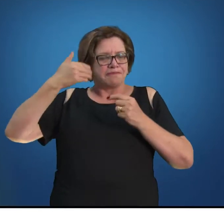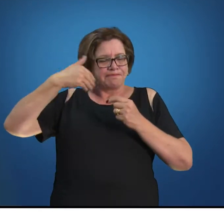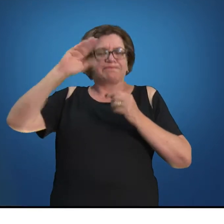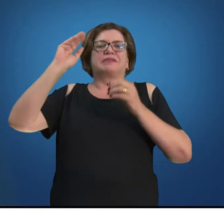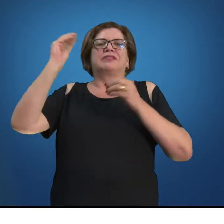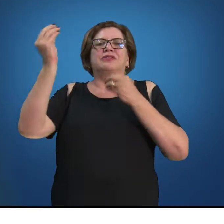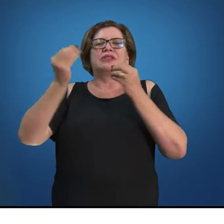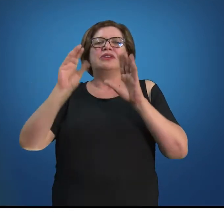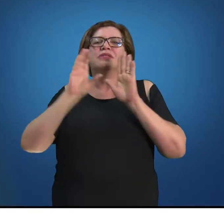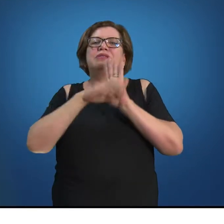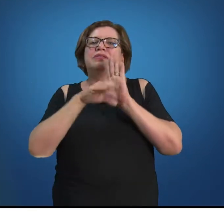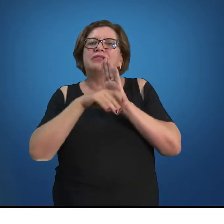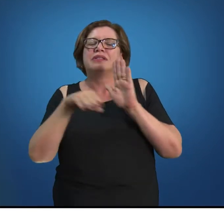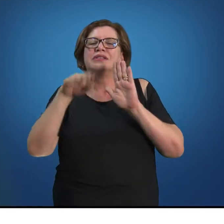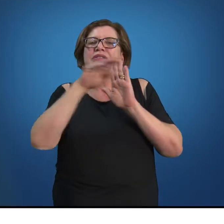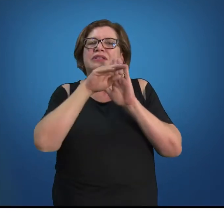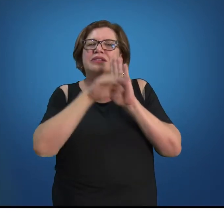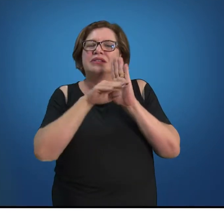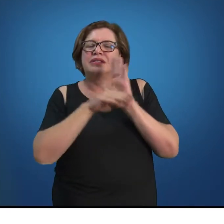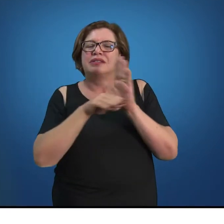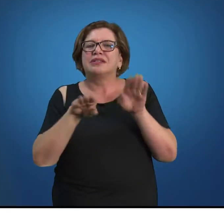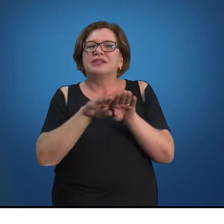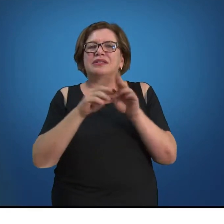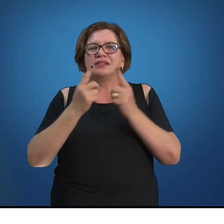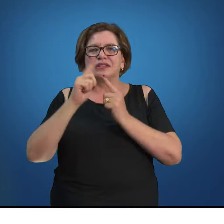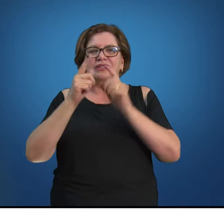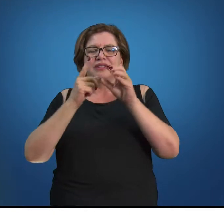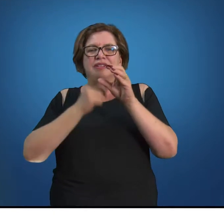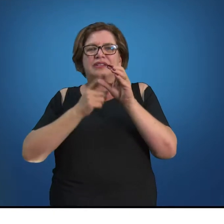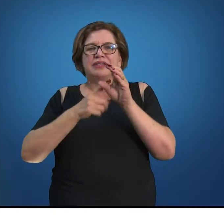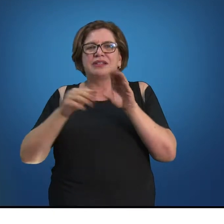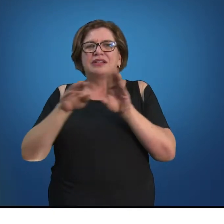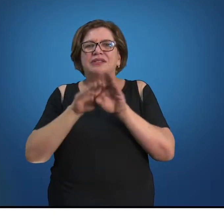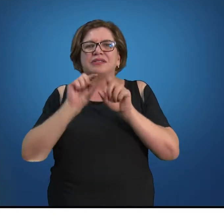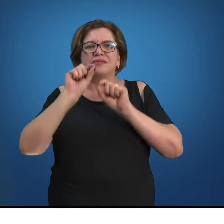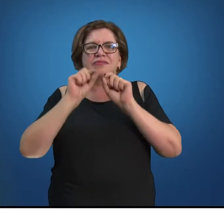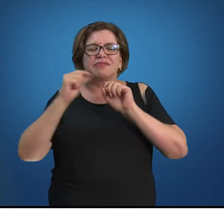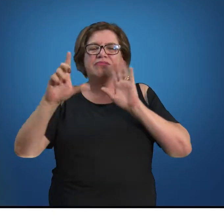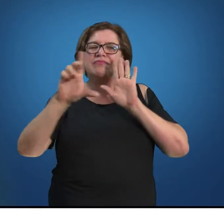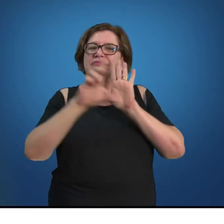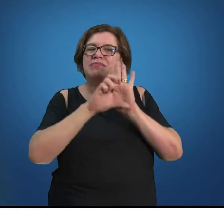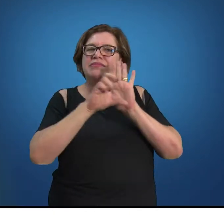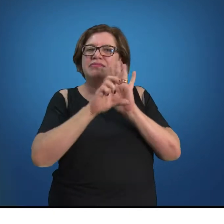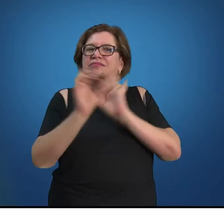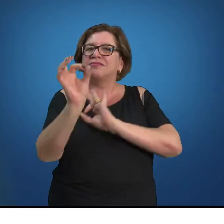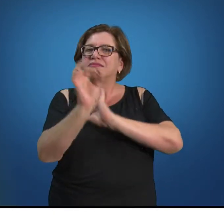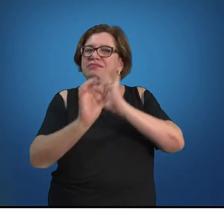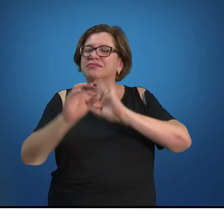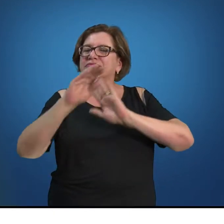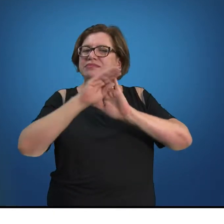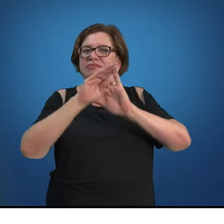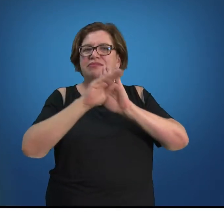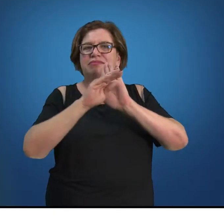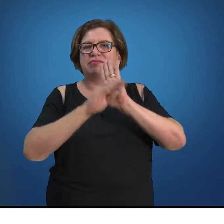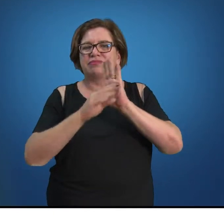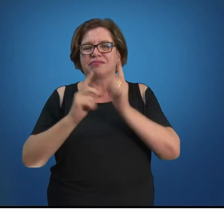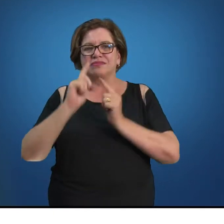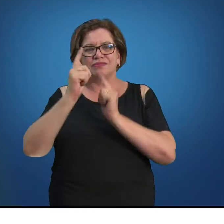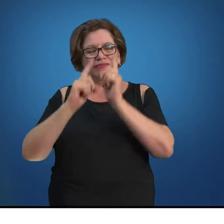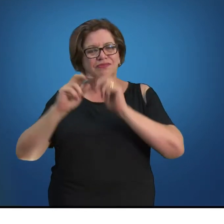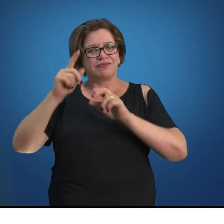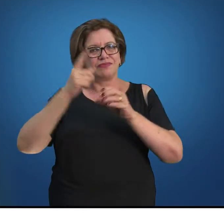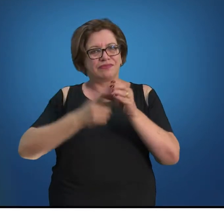de planejamento e gestão urbanos e também os marcos legais que orientam o planejamento e gestão